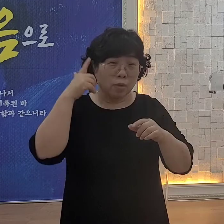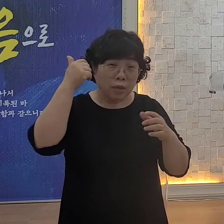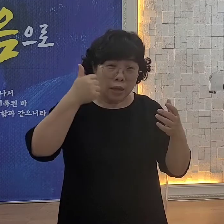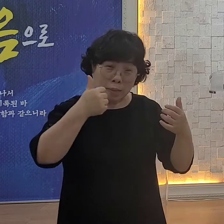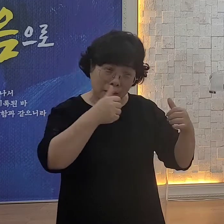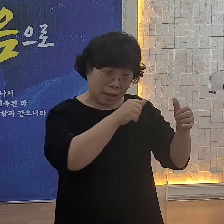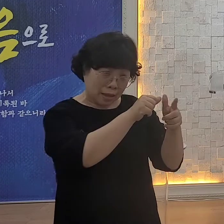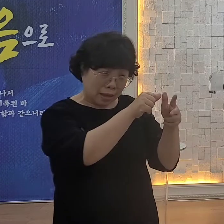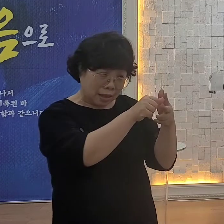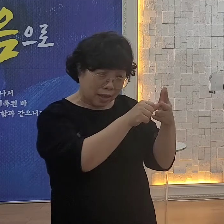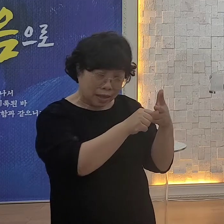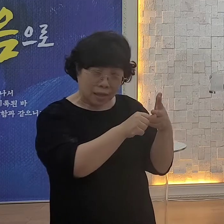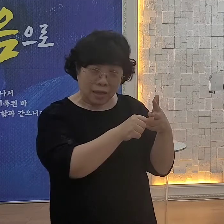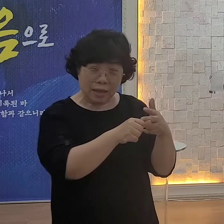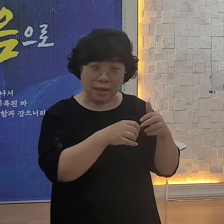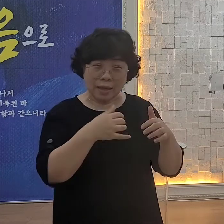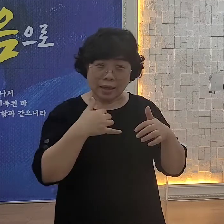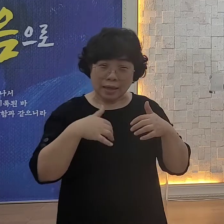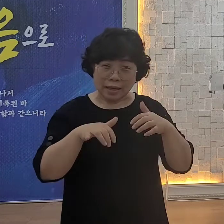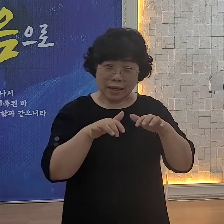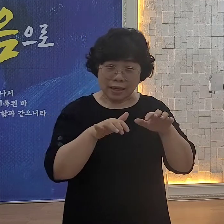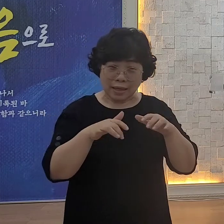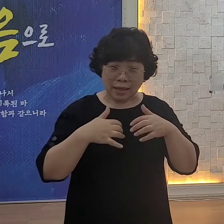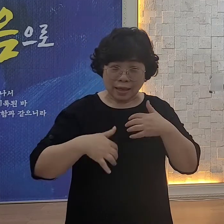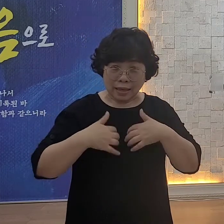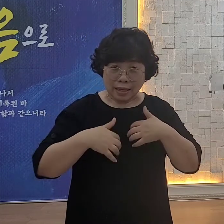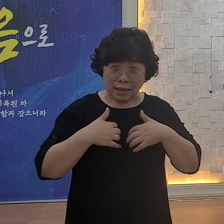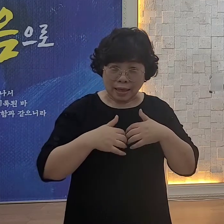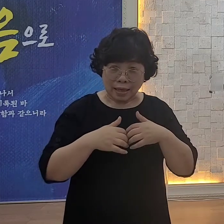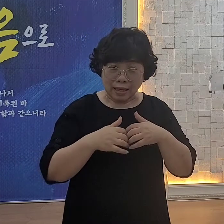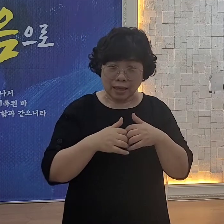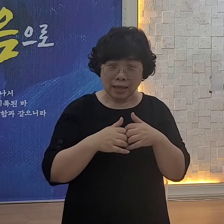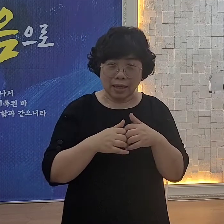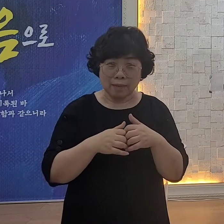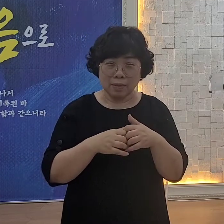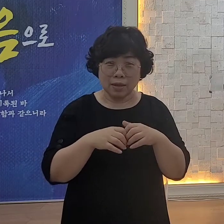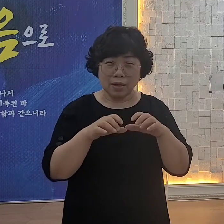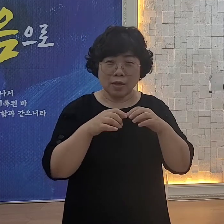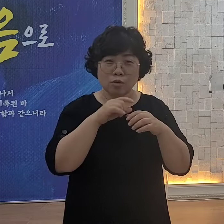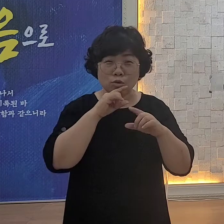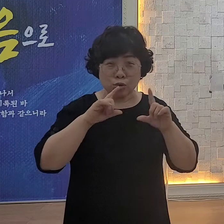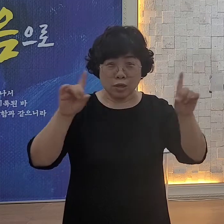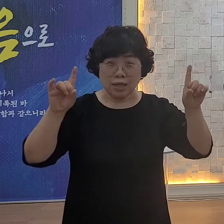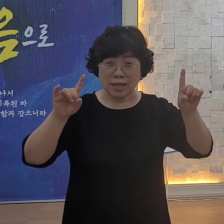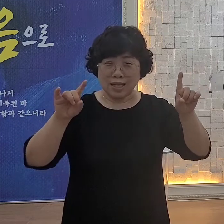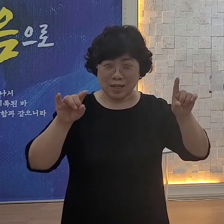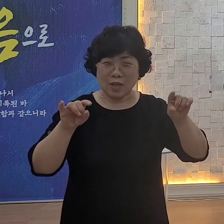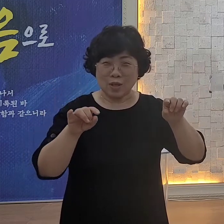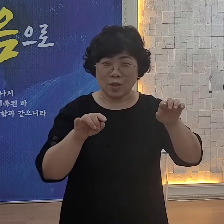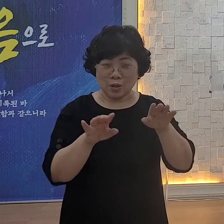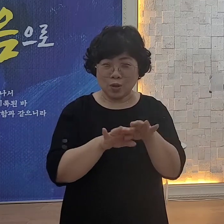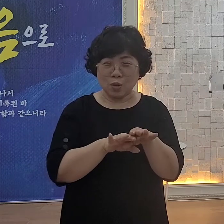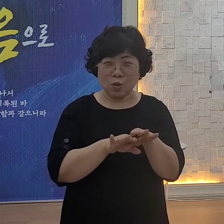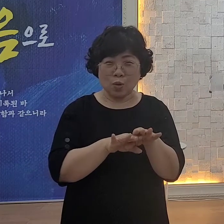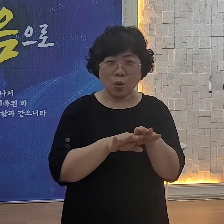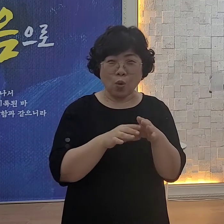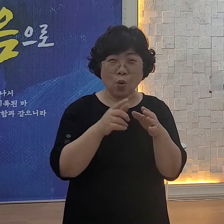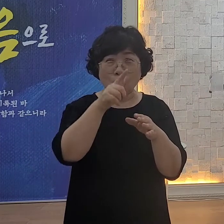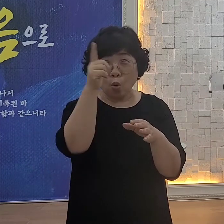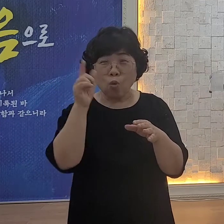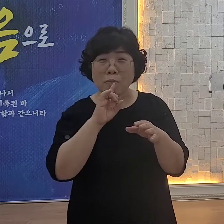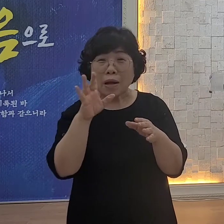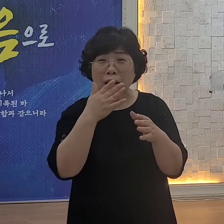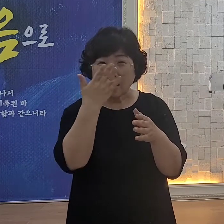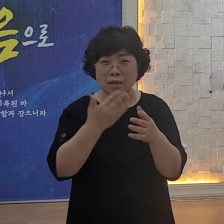마치고 딱 주일날 오후에만 핸드폰 게임을 할 수 있도록 열어줬어요. 다른 때는 절대로